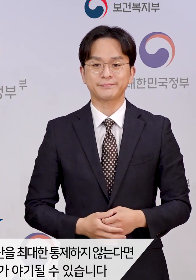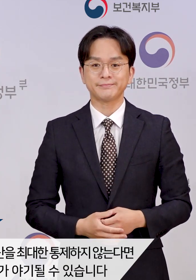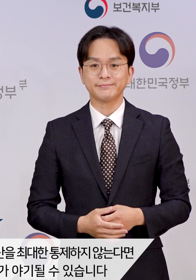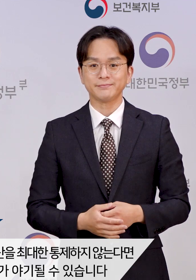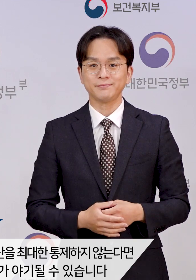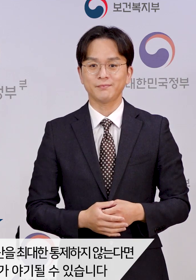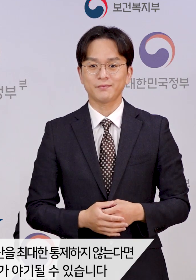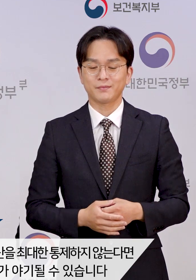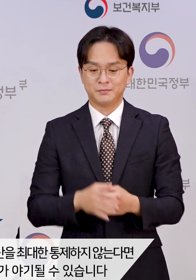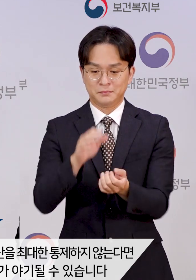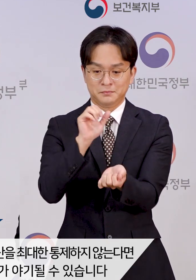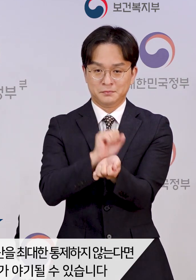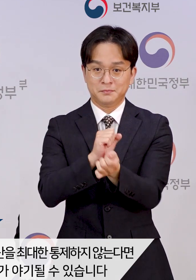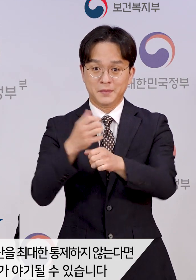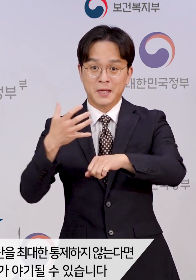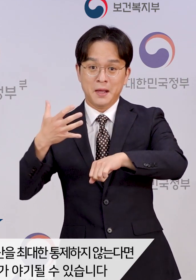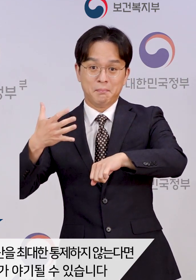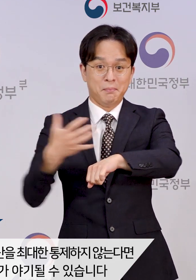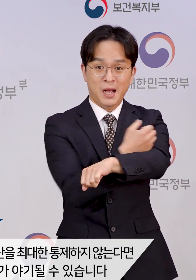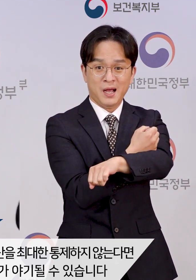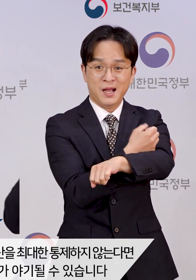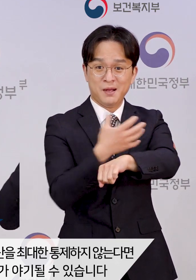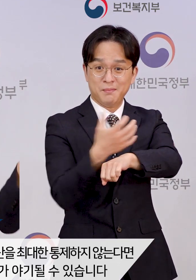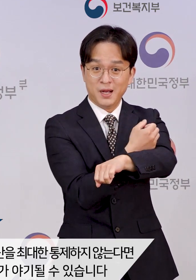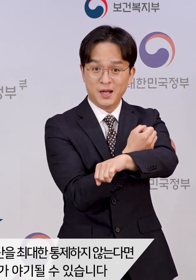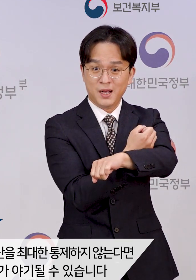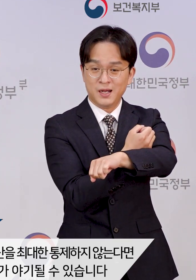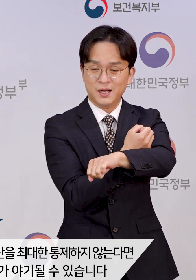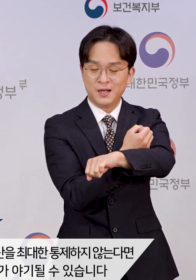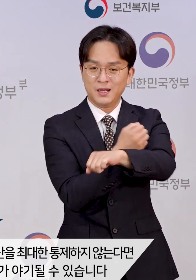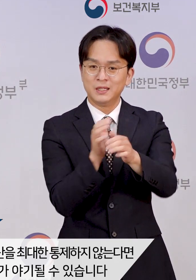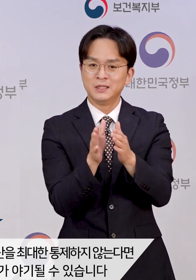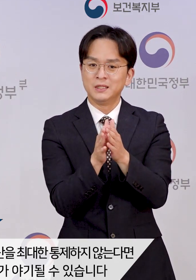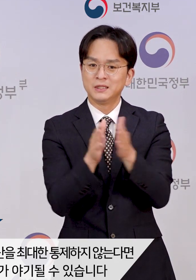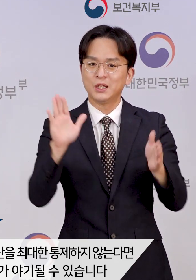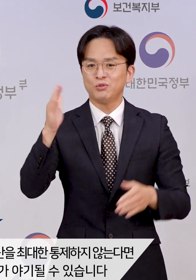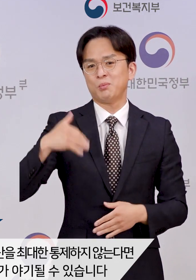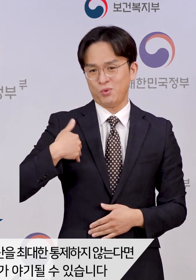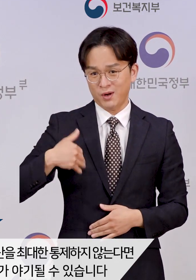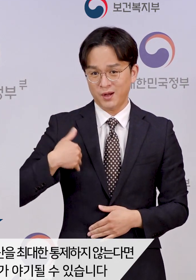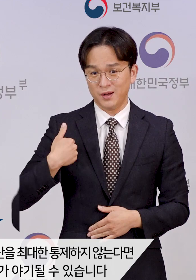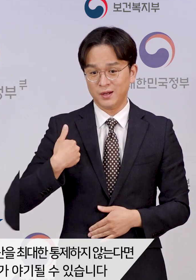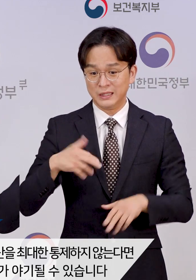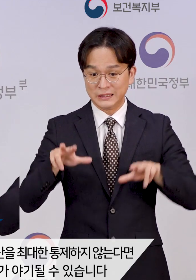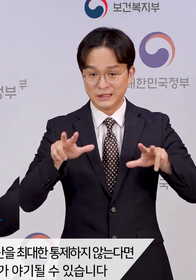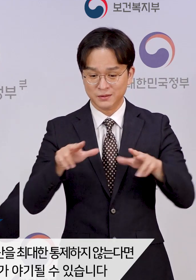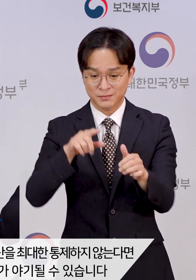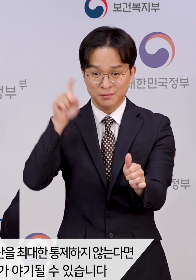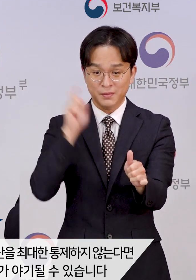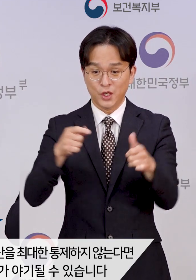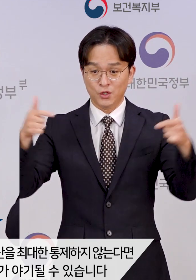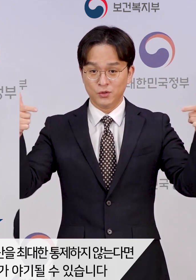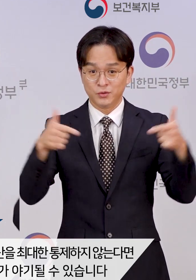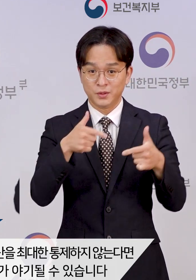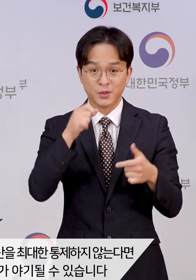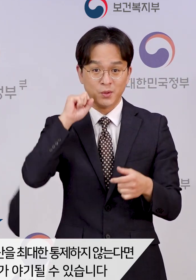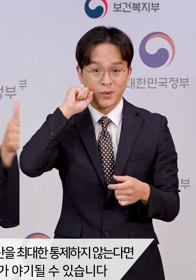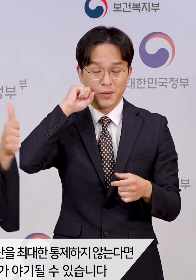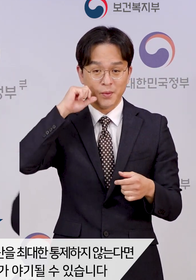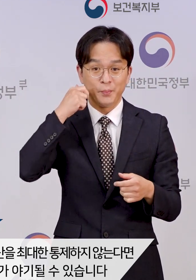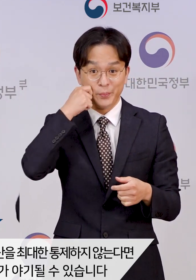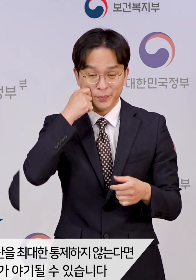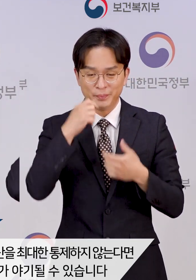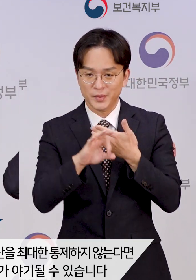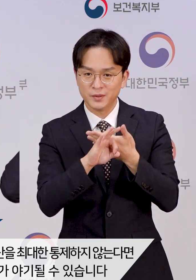대규모 재유행의 초기 단계로 보이며 지금의 확산을 최대한 통제하지 않는다면 전국적인